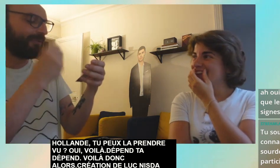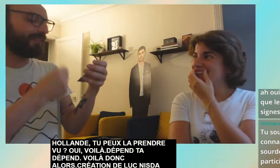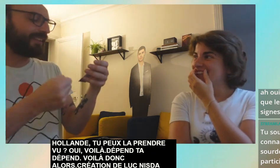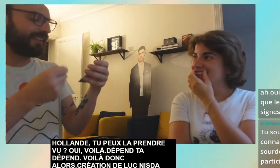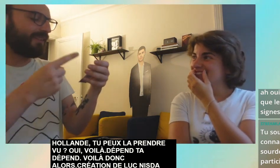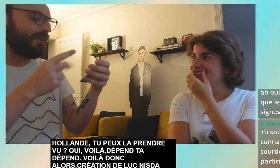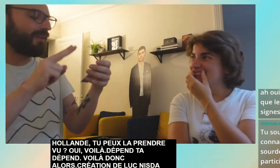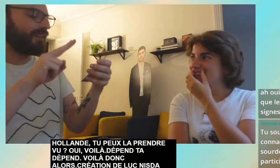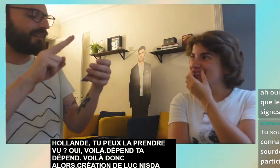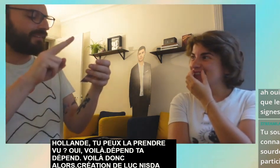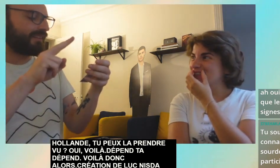Donc,